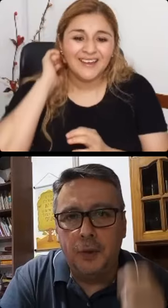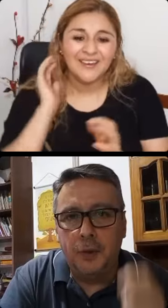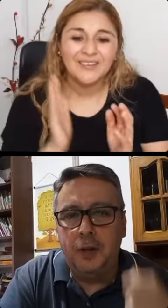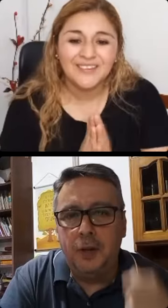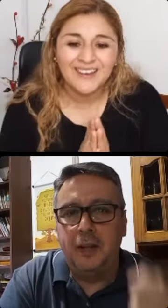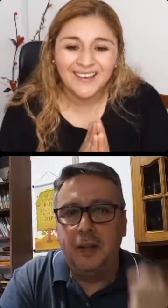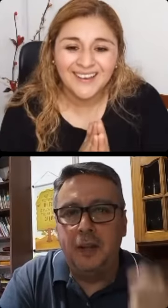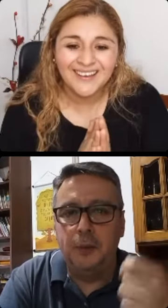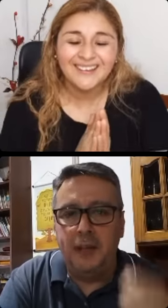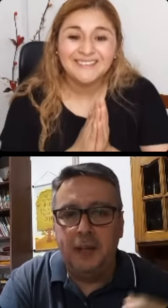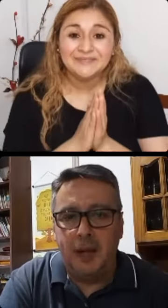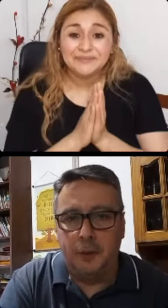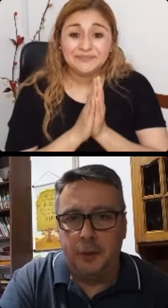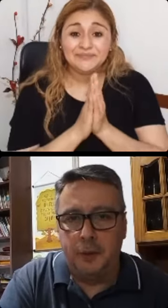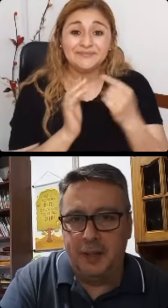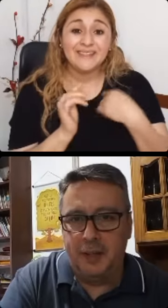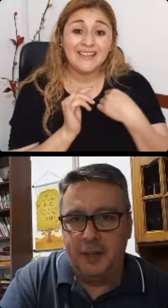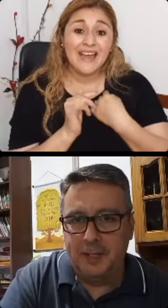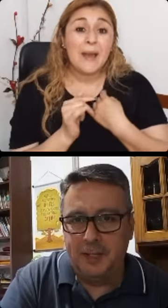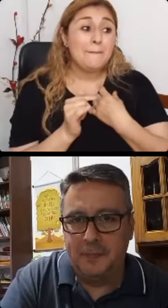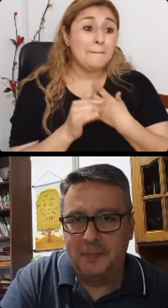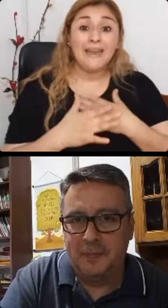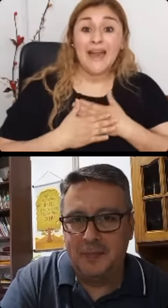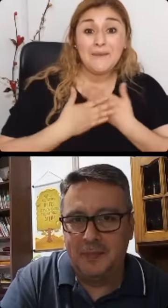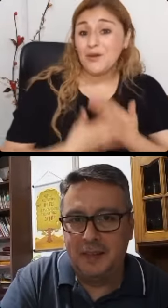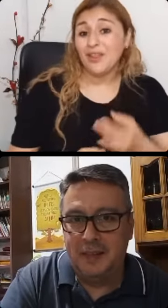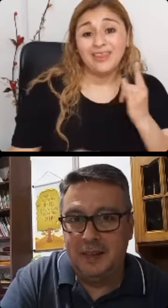tampoco iba a disminuir mi amor por ella